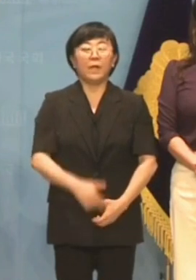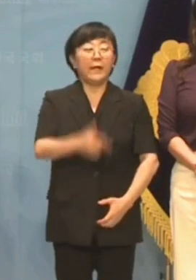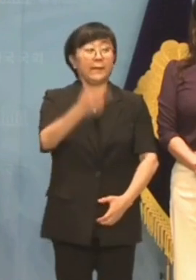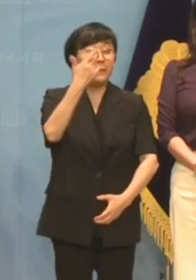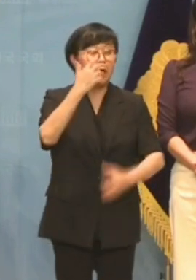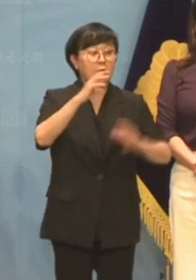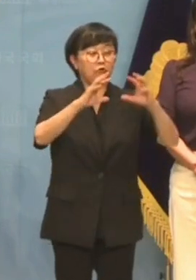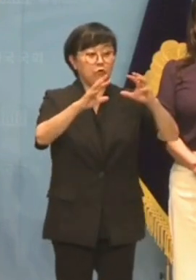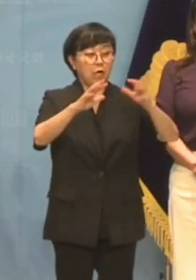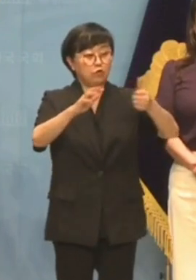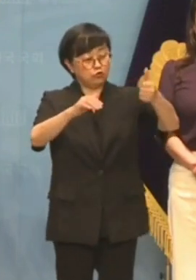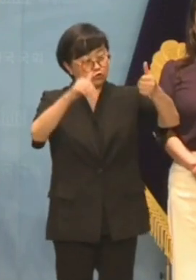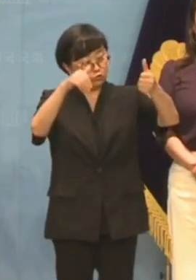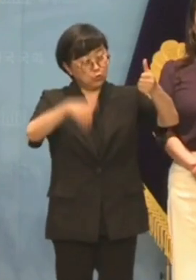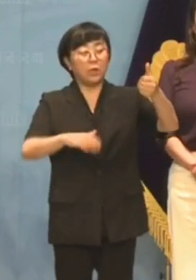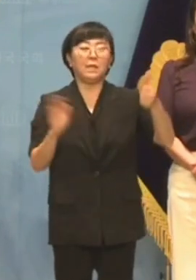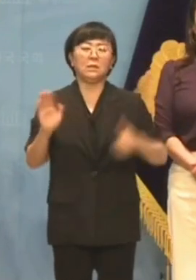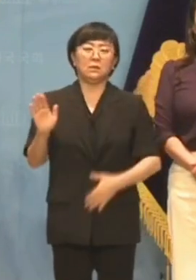미국과 주종 관계가 아니라